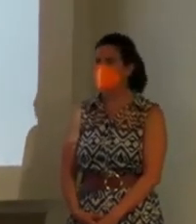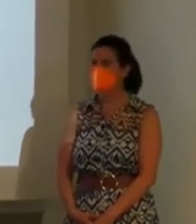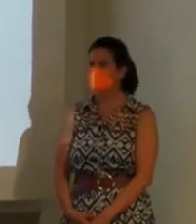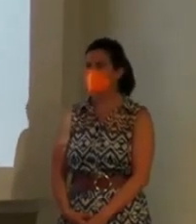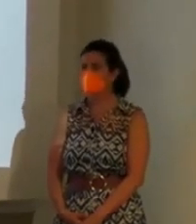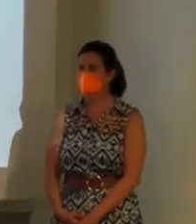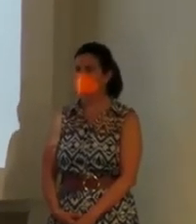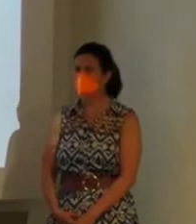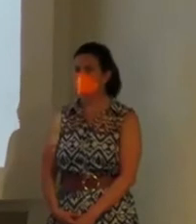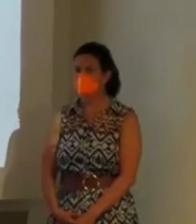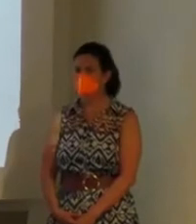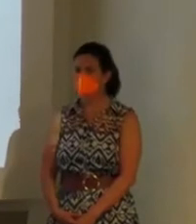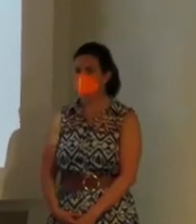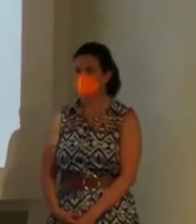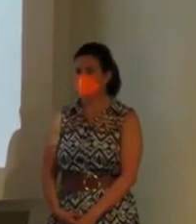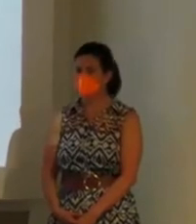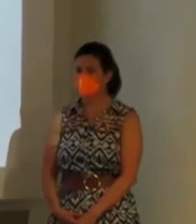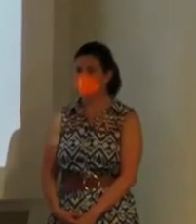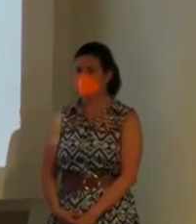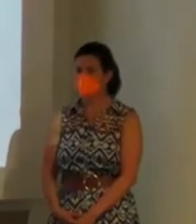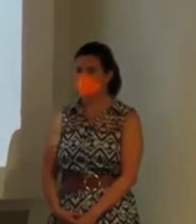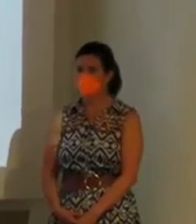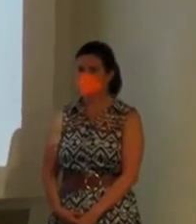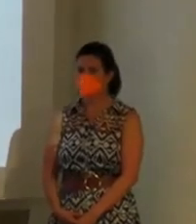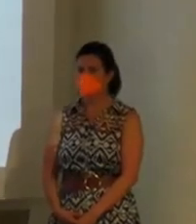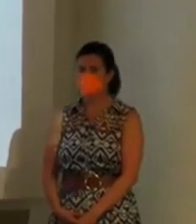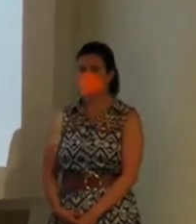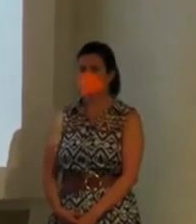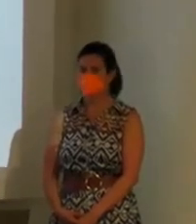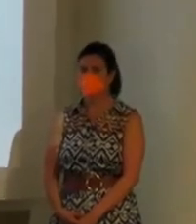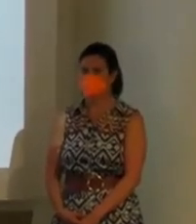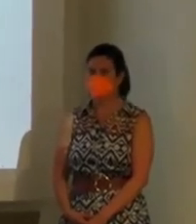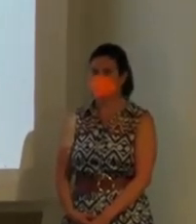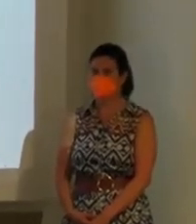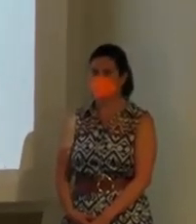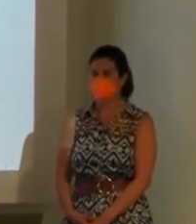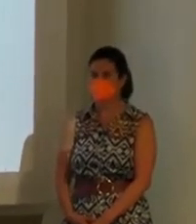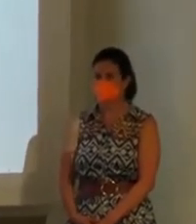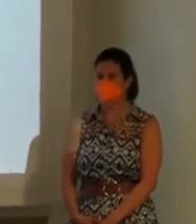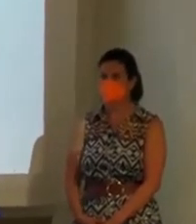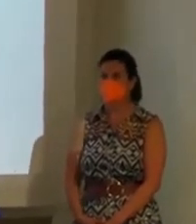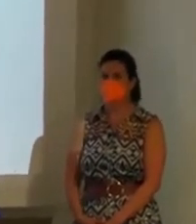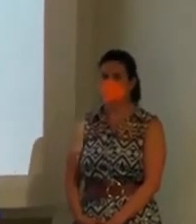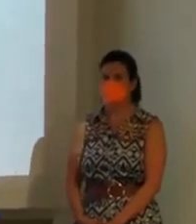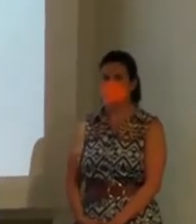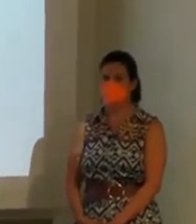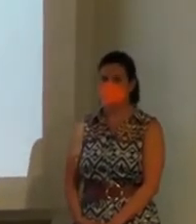dei test di ammissione e cose. Sono le stesse. Sono tutto uguale. Sono le stesse. Allora, posto.